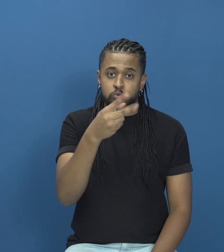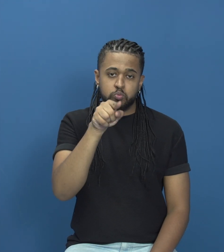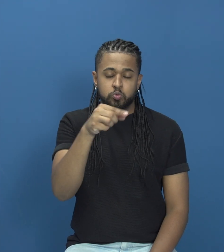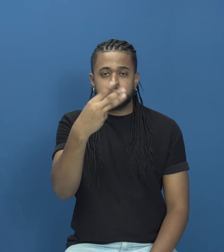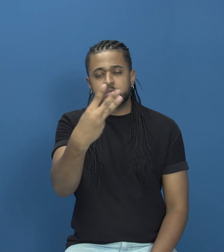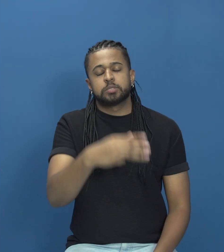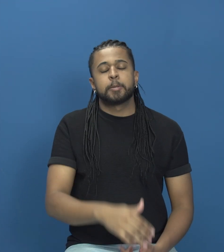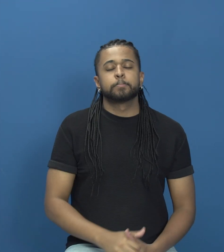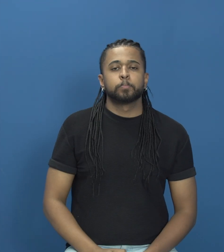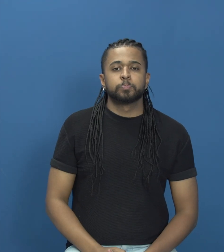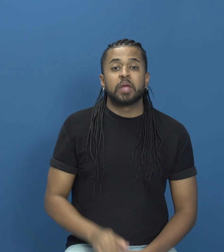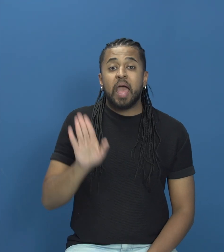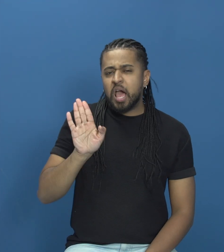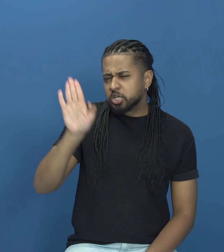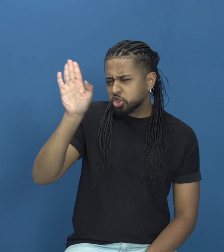5.2.3.